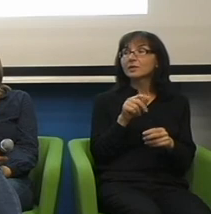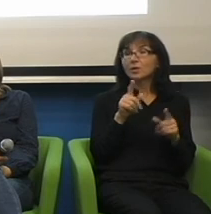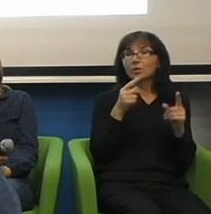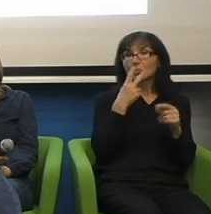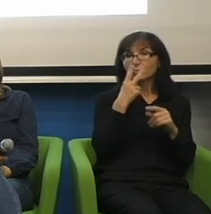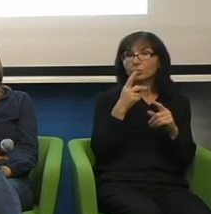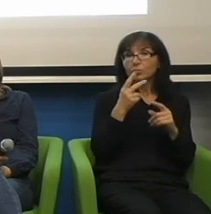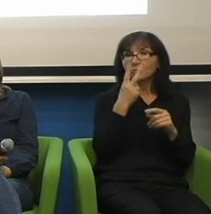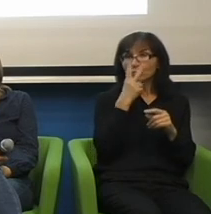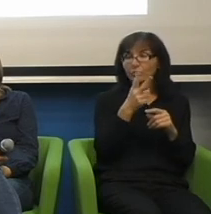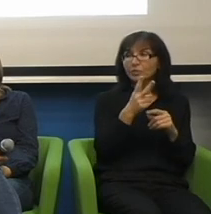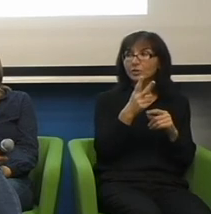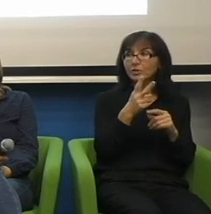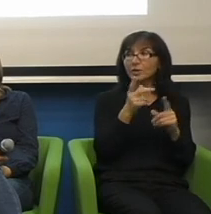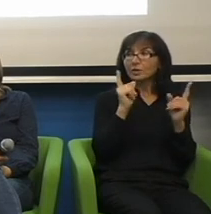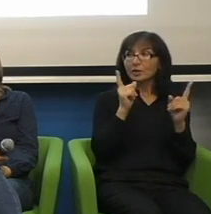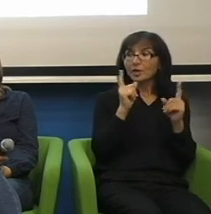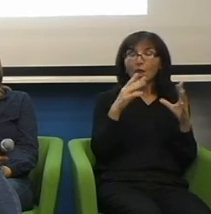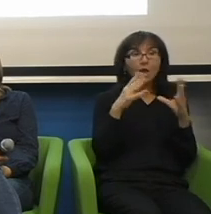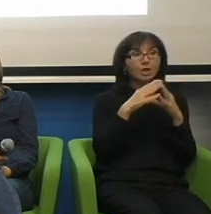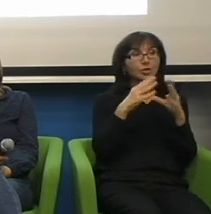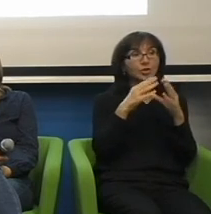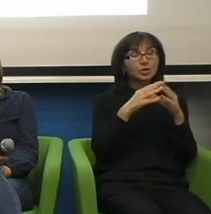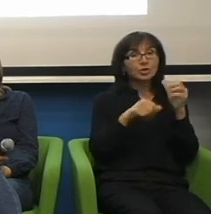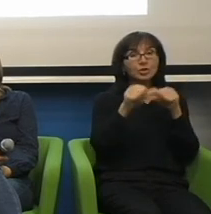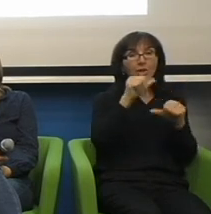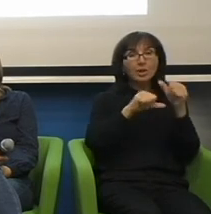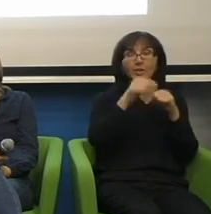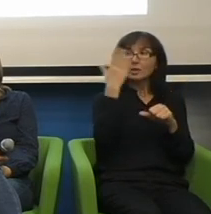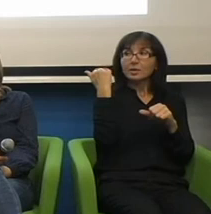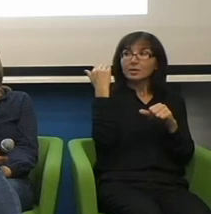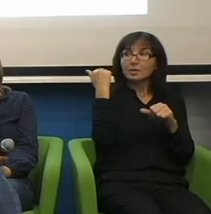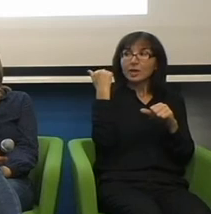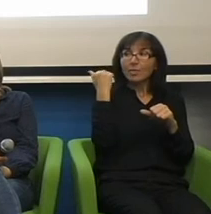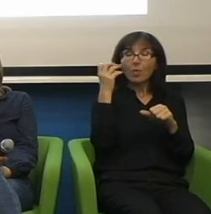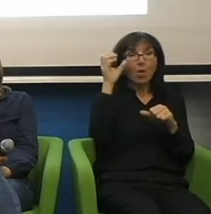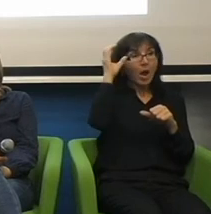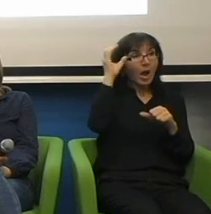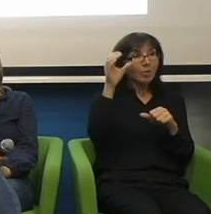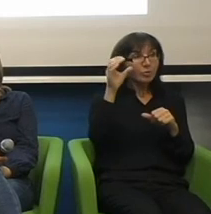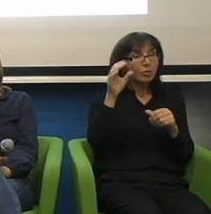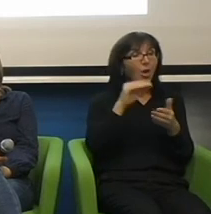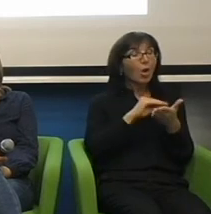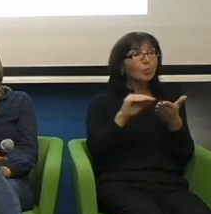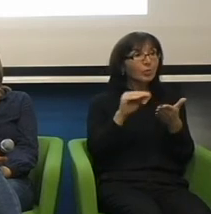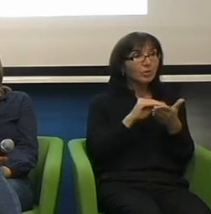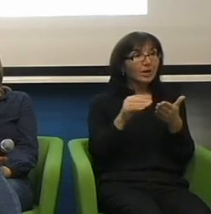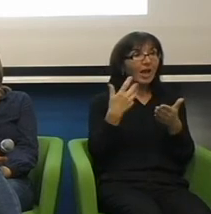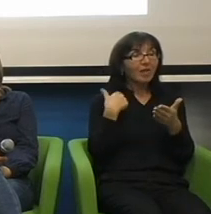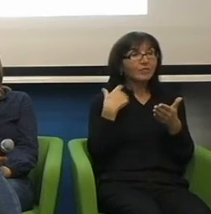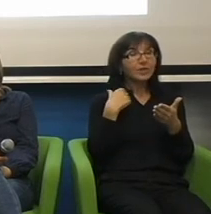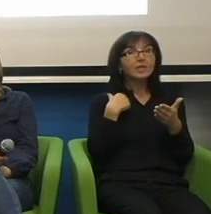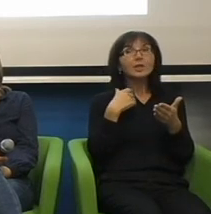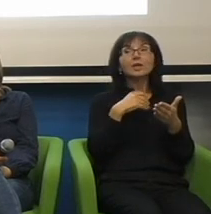ale poczynionym blisko 10 lat temu przez autora biografii Anny Walentynowicz, profesora